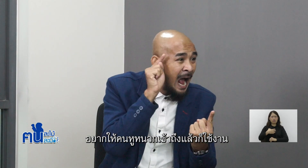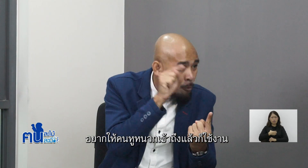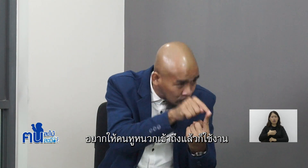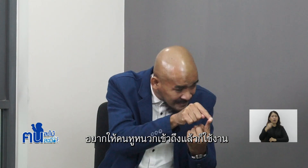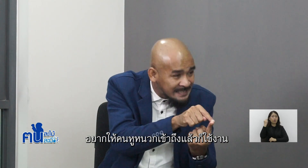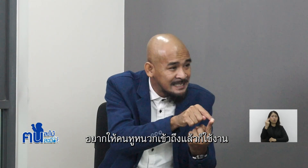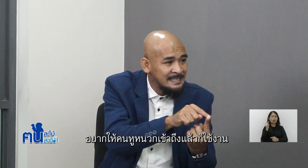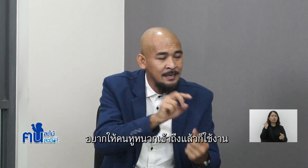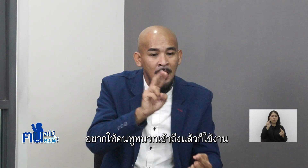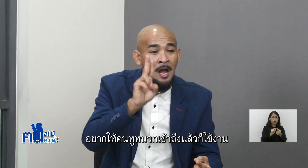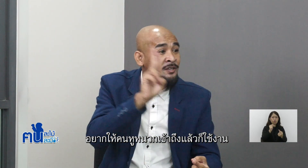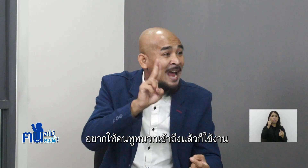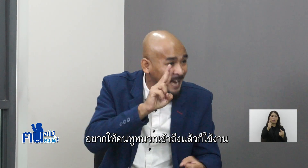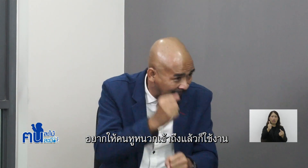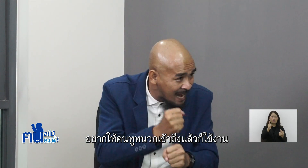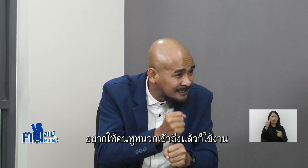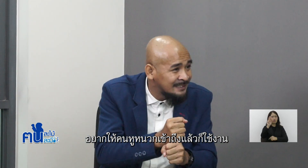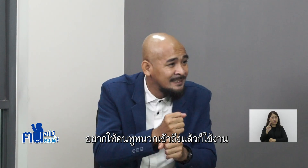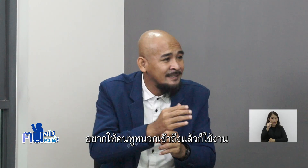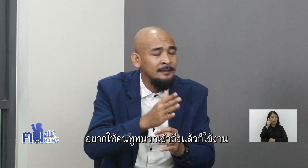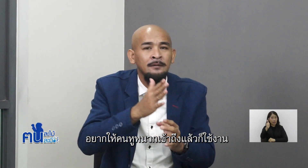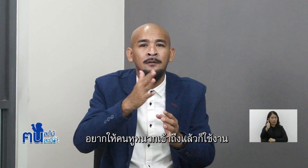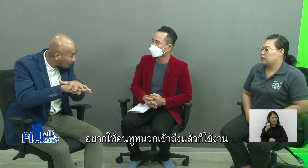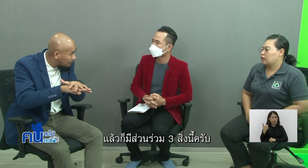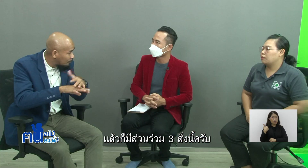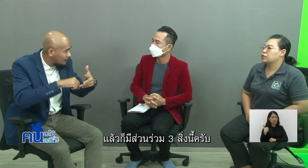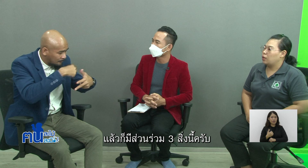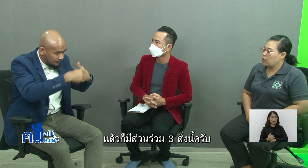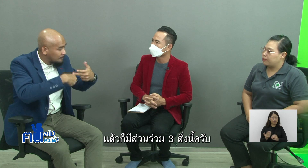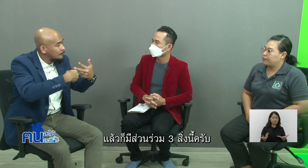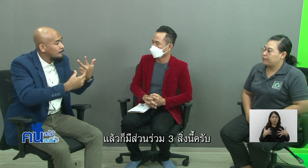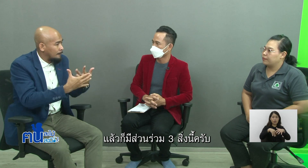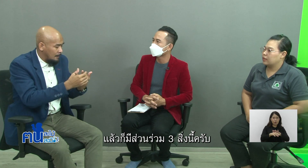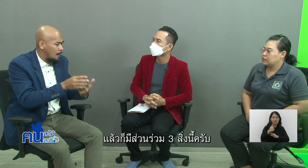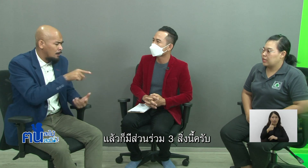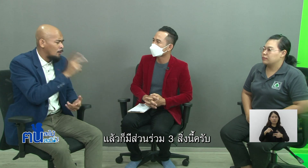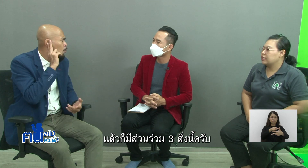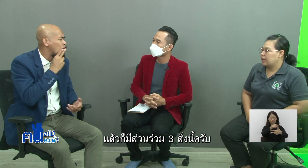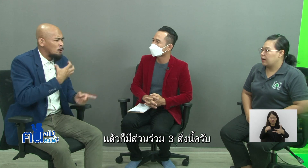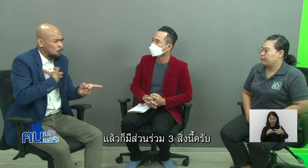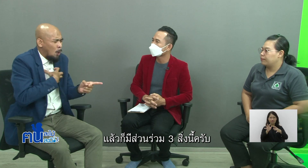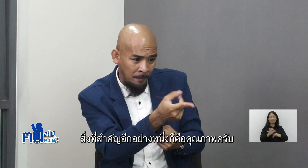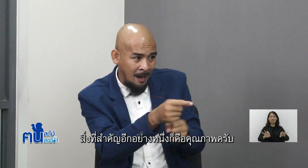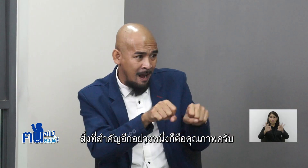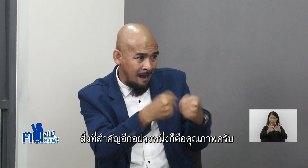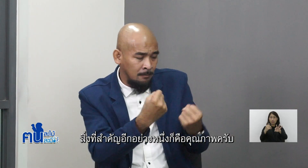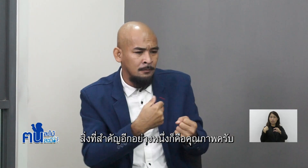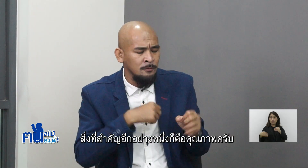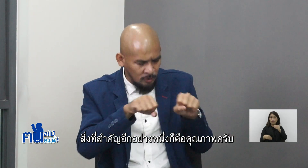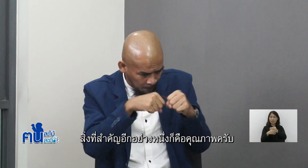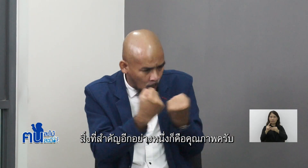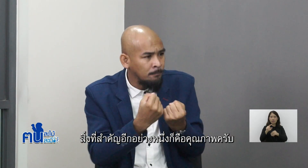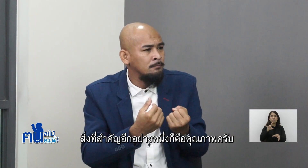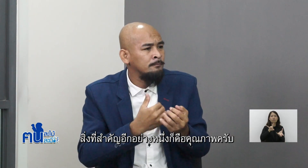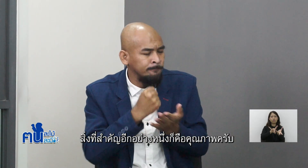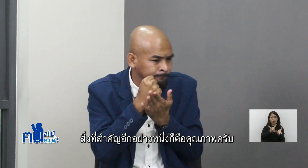ากให้คนหูหนวกเข้าถึงแล้วก็ใช้งานแล้วก็มีส่วนร่วม3สิ่งนี้ครับสิ่งที่สำคัญอีกอย่